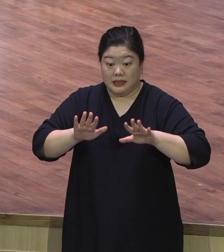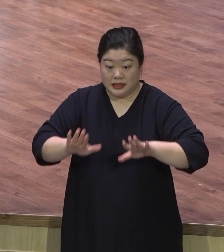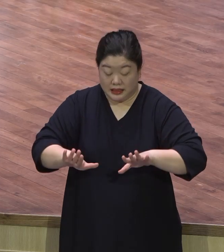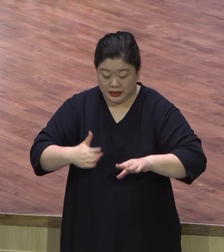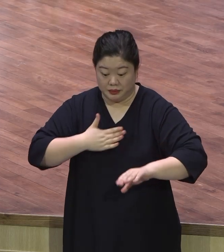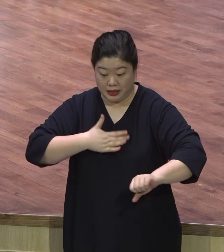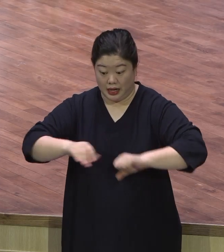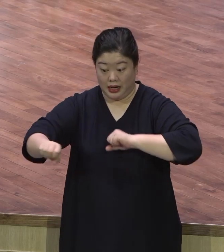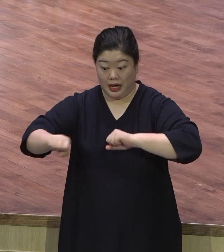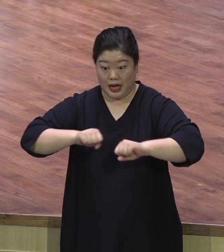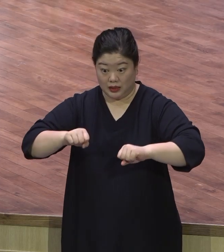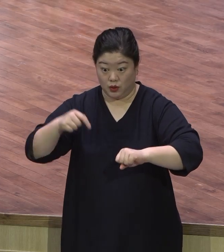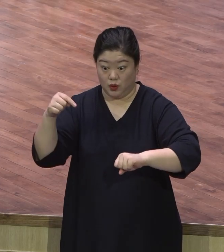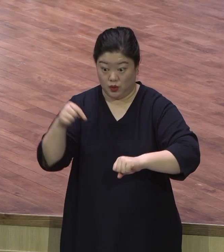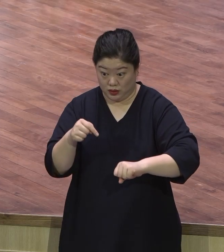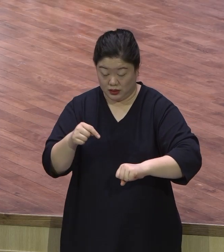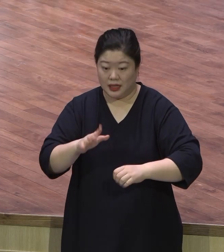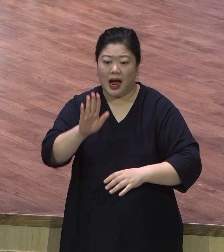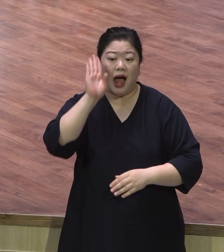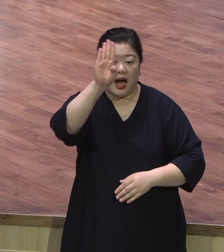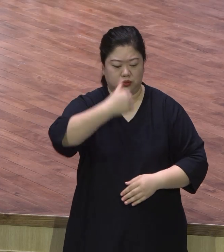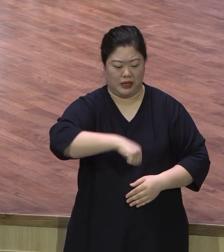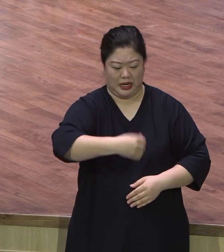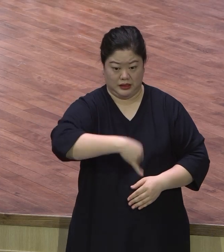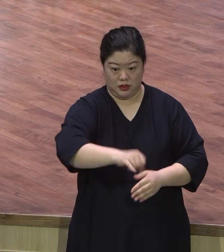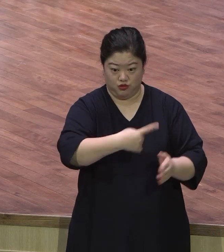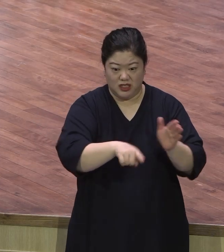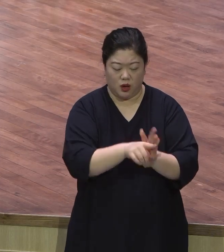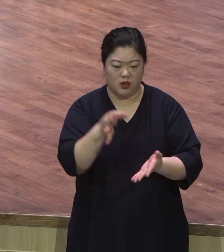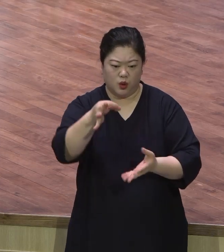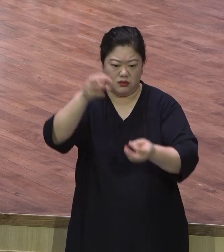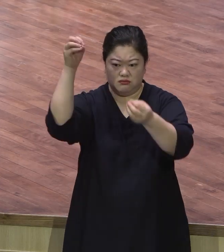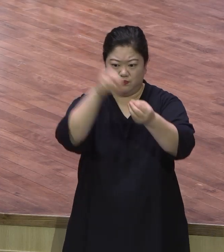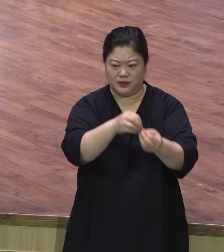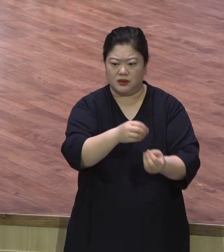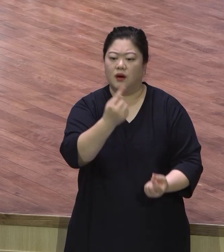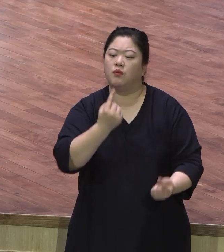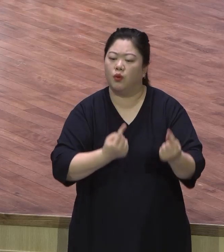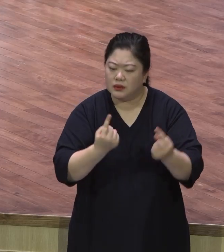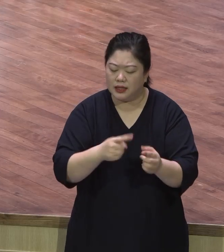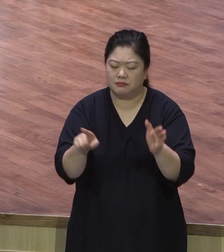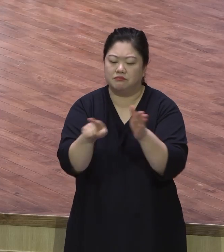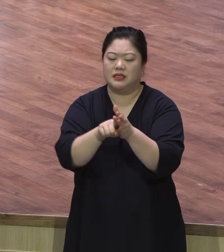세상을 남겨주는 것이 아니라 믿음을 남기시기 바랍니다 기도를 남겨주세요